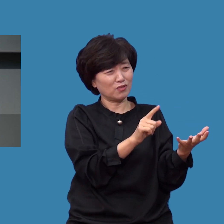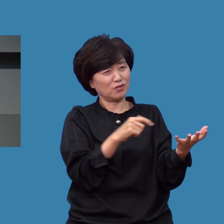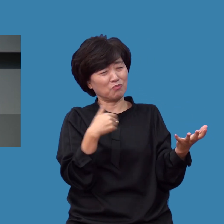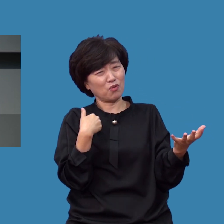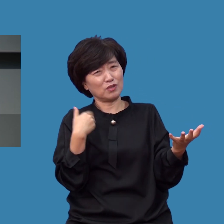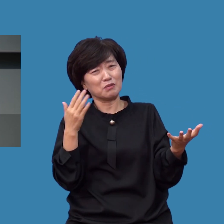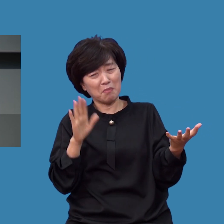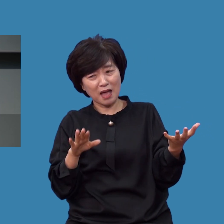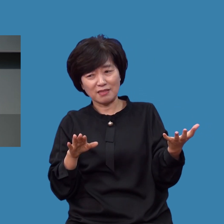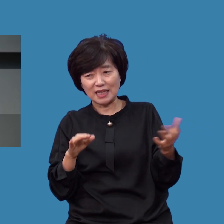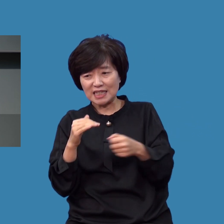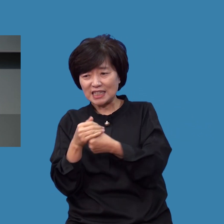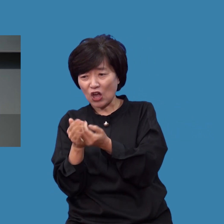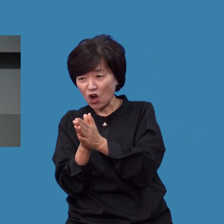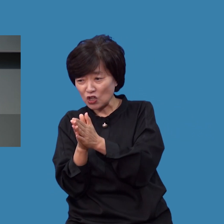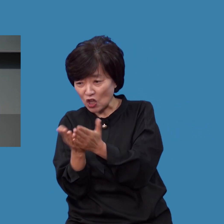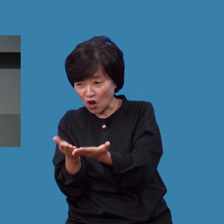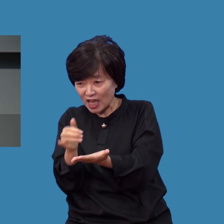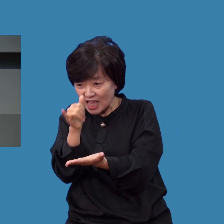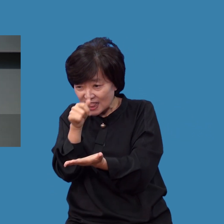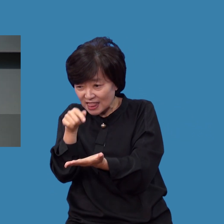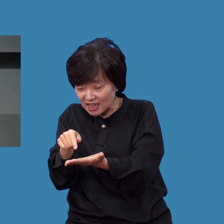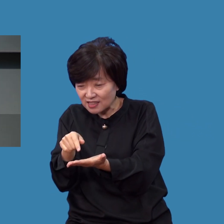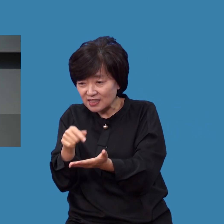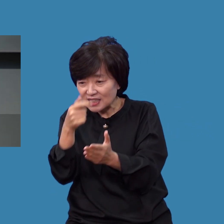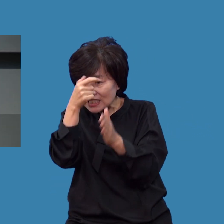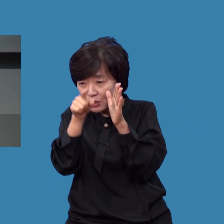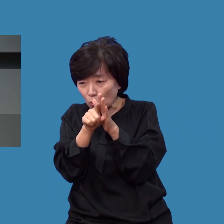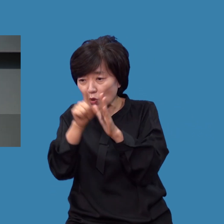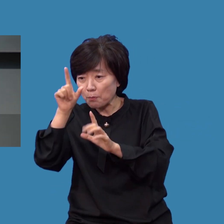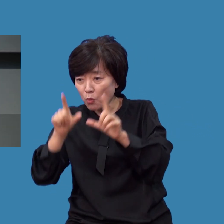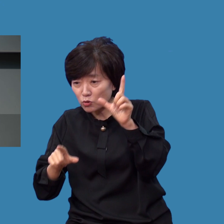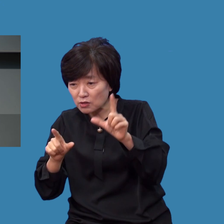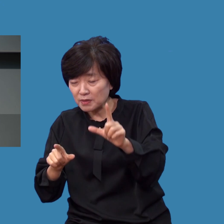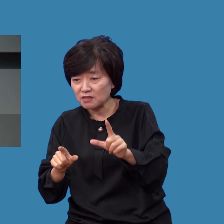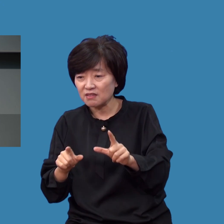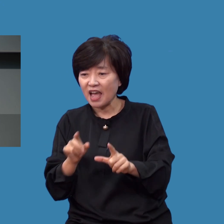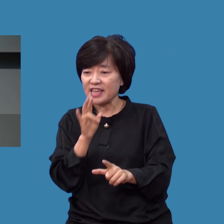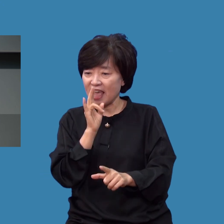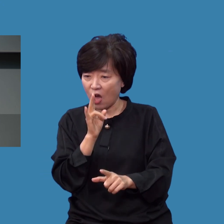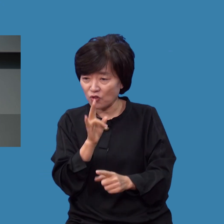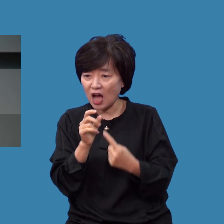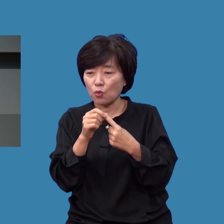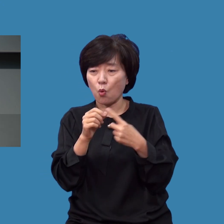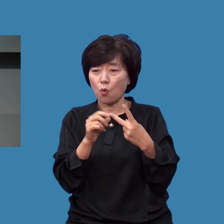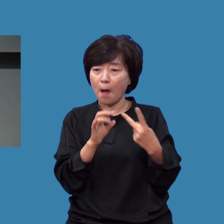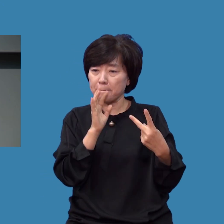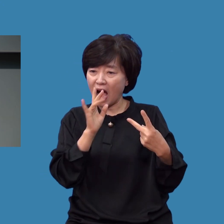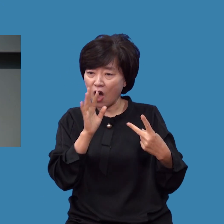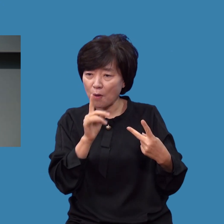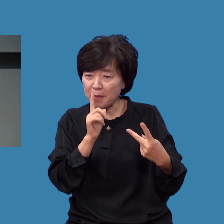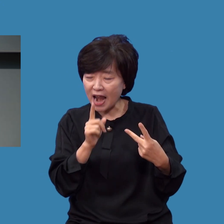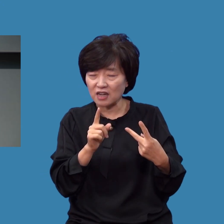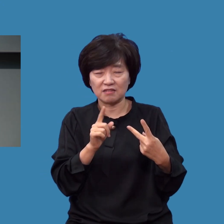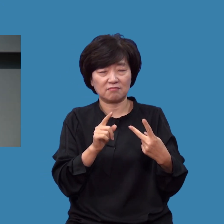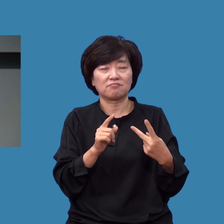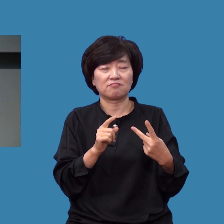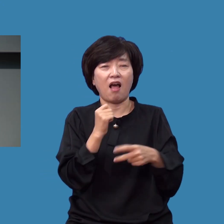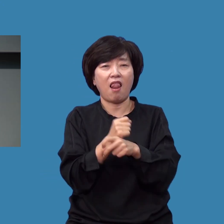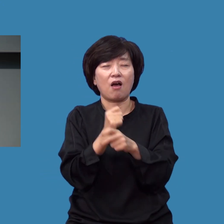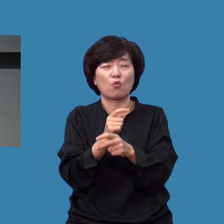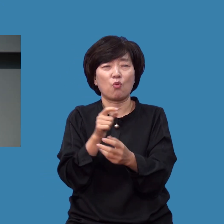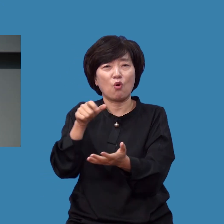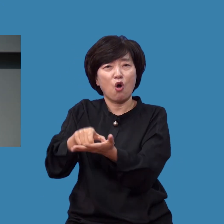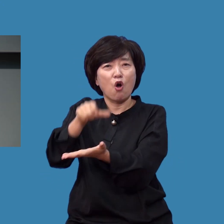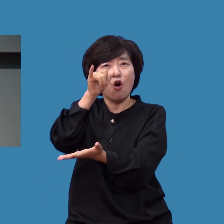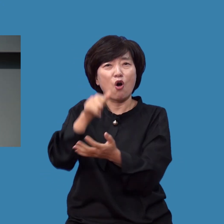여러분, 예언하기를 사모하고 방언 말하기를 금하지 말라고 이야기하고 있습니다. 성경은